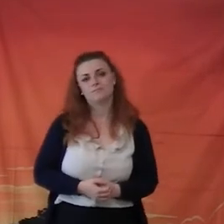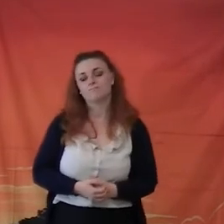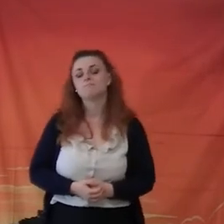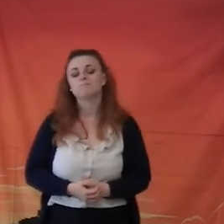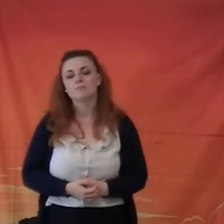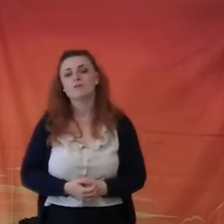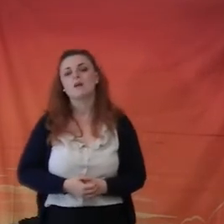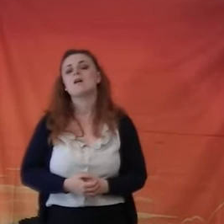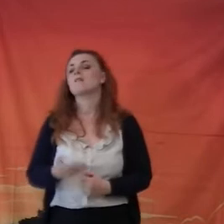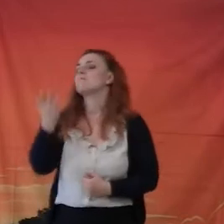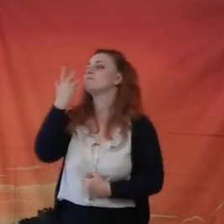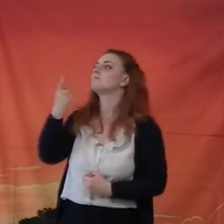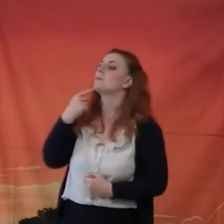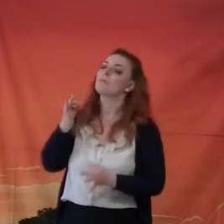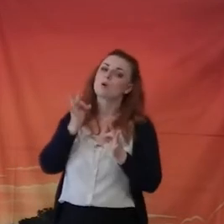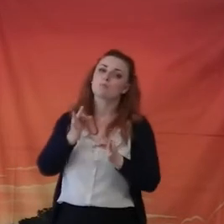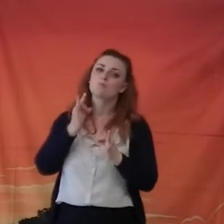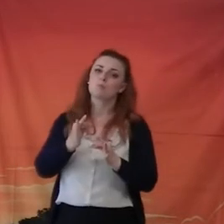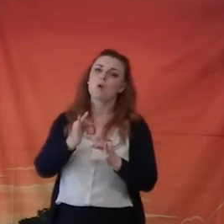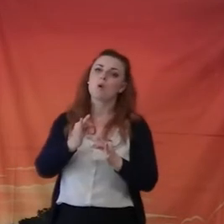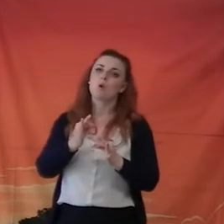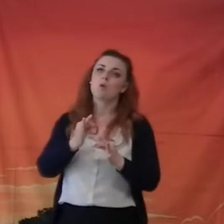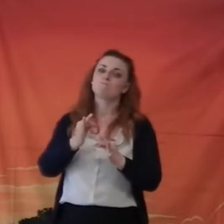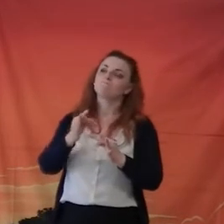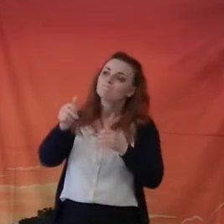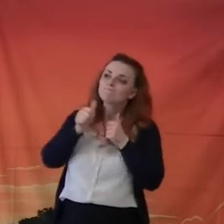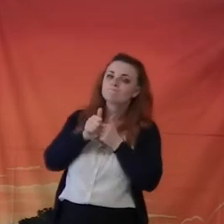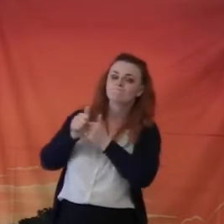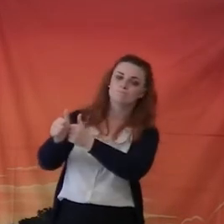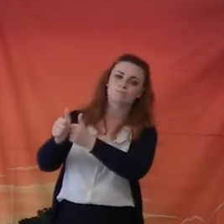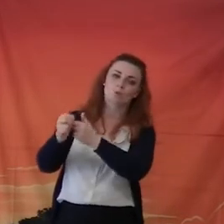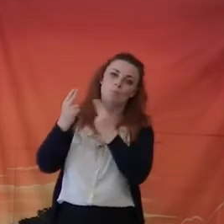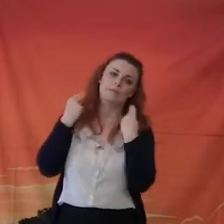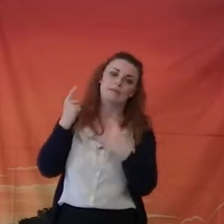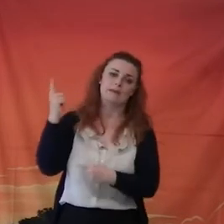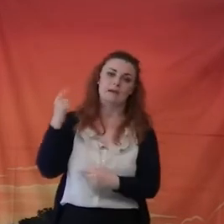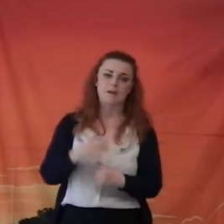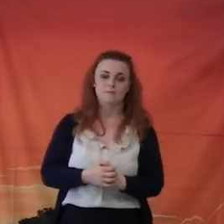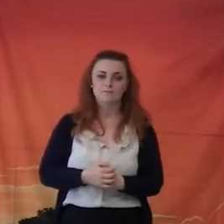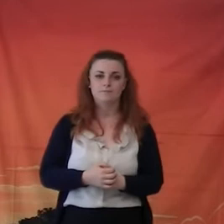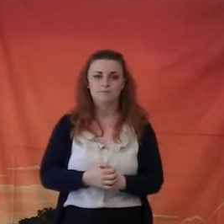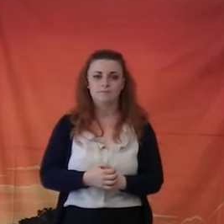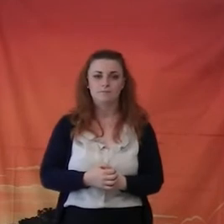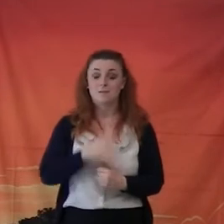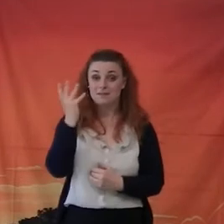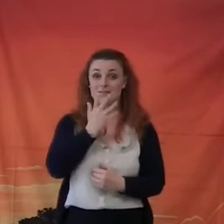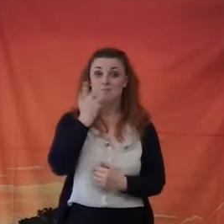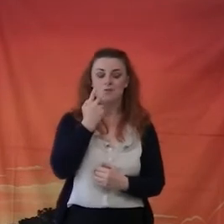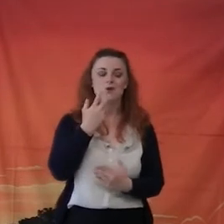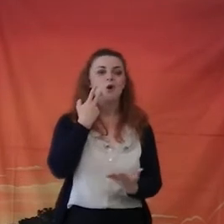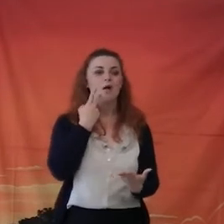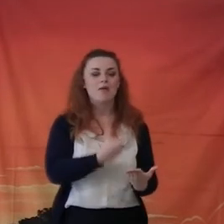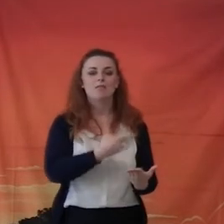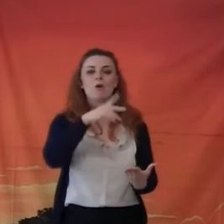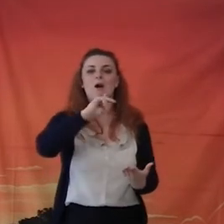nell'ubbidire il Signore. E la cosa che Dio ha fatto è stato, almeno personalmente, a me parlarmi attraverso Galati 1:10, che